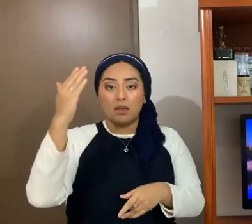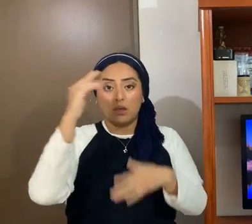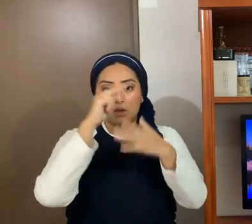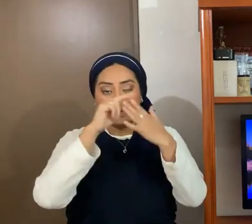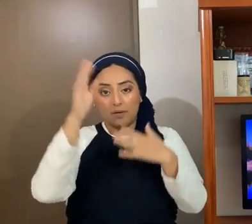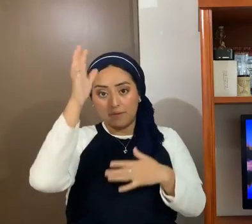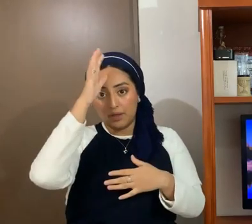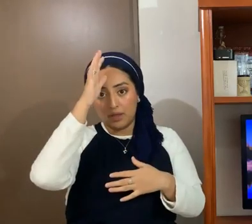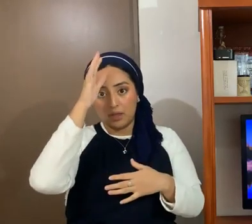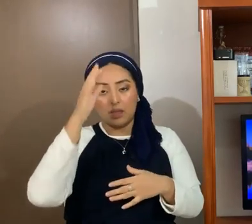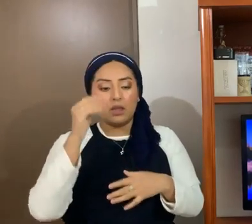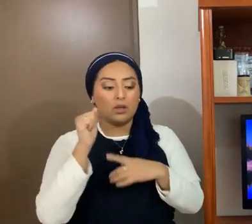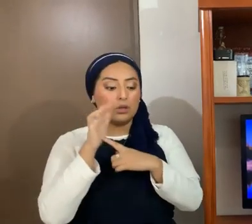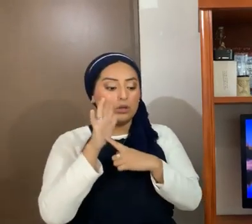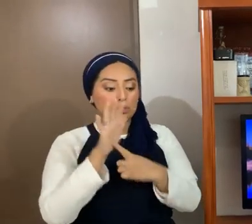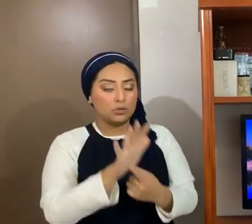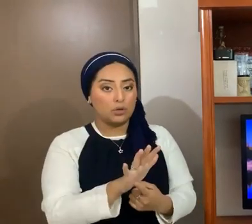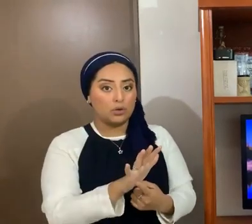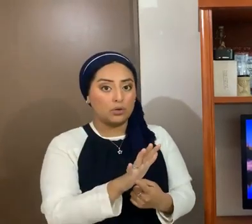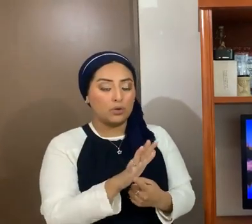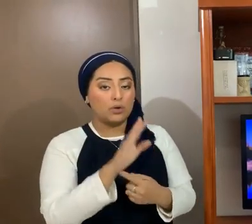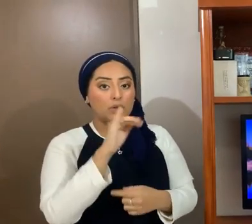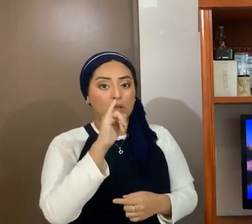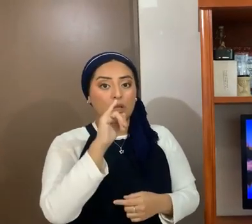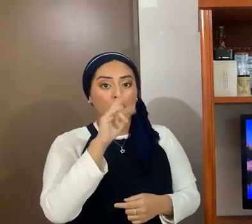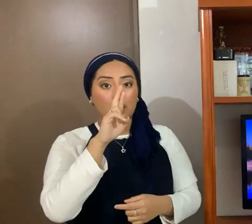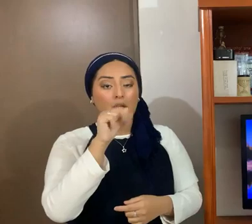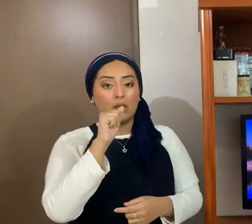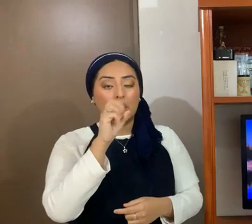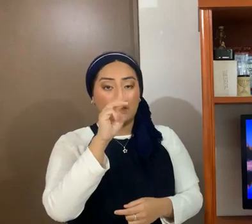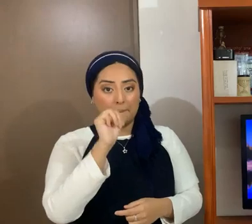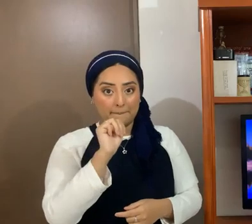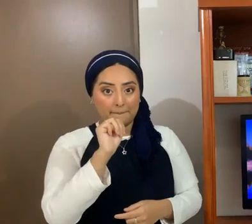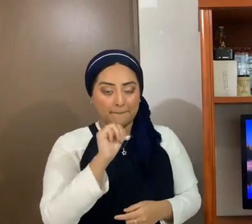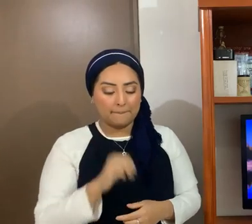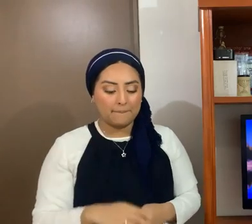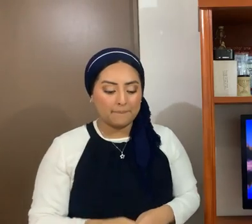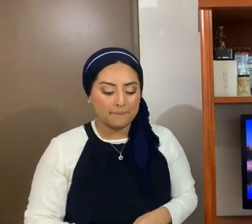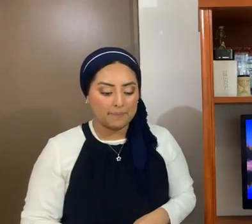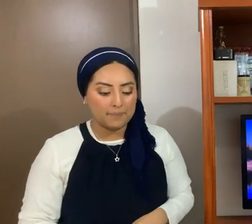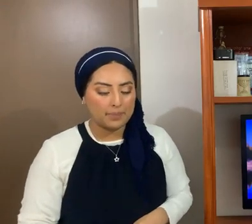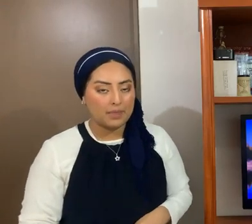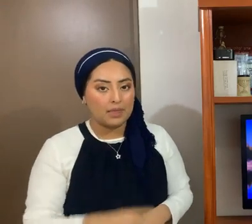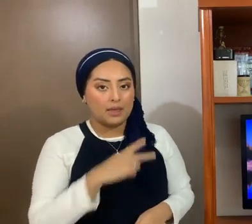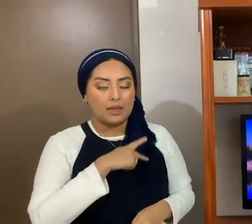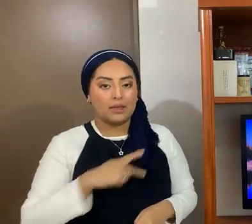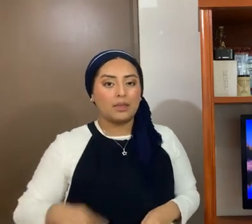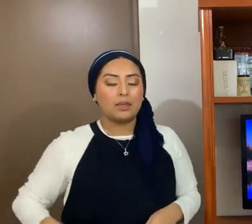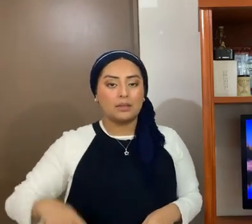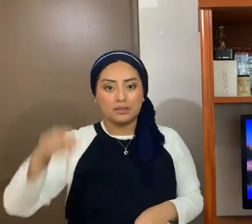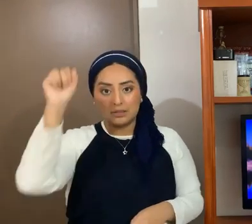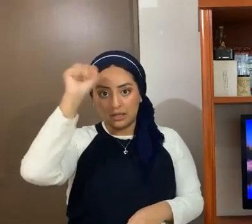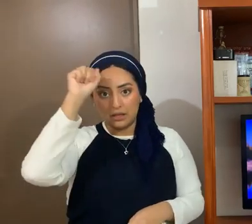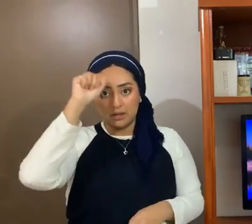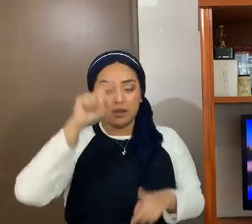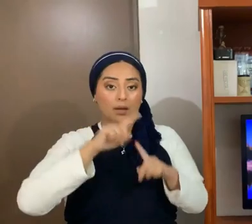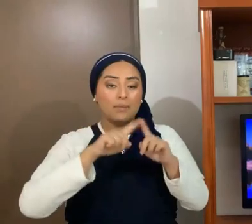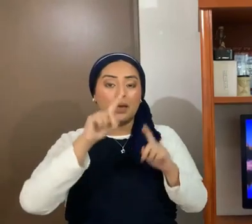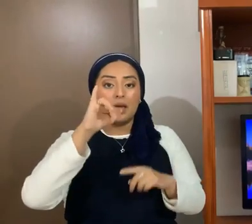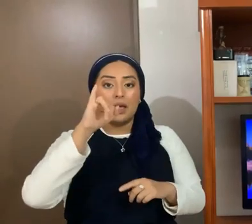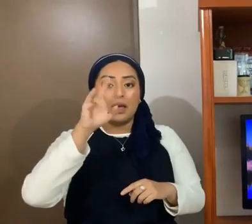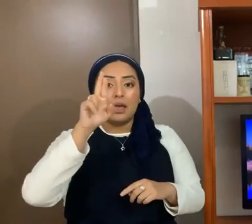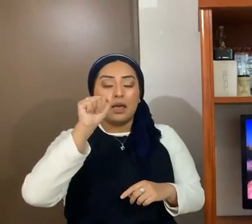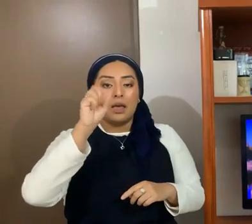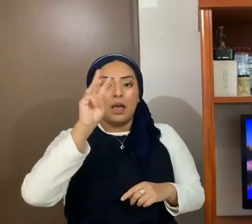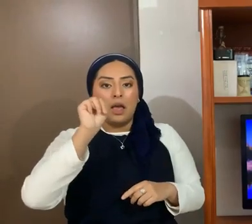le presentó, vamos a decirlo así, a Hiram, hijo de la viuda de la tribu de Neftalí, al rey Salomón. Pero Hiram